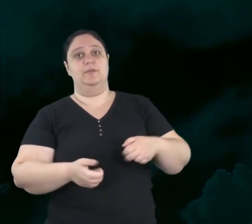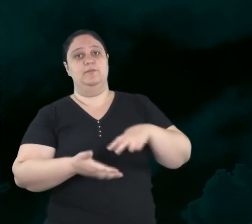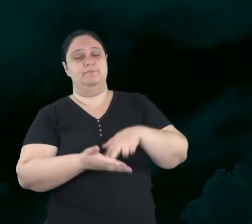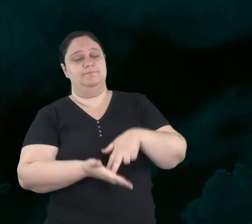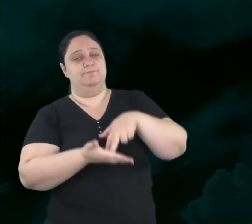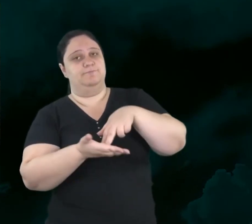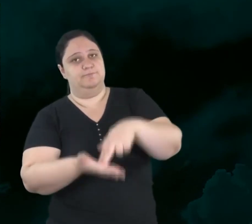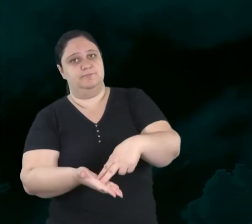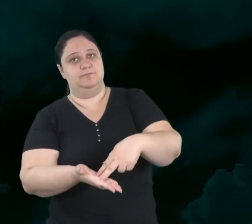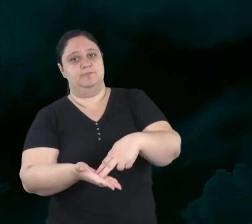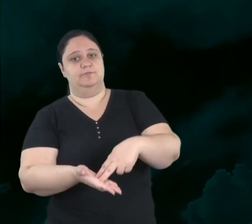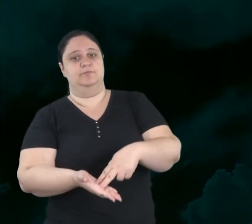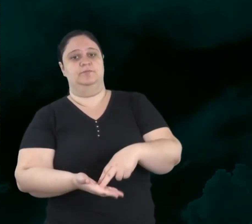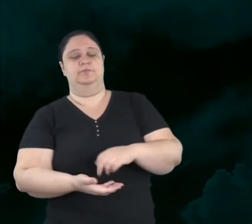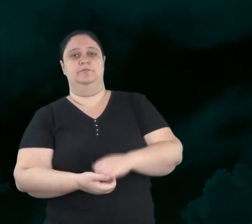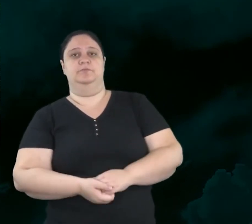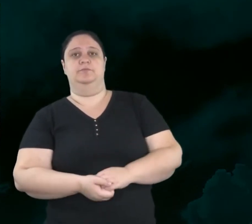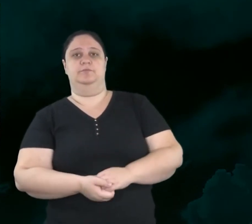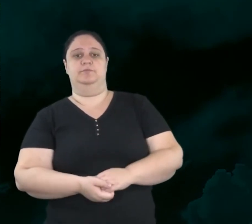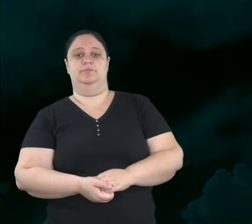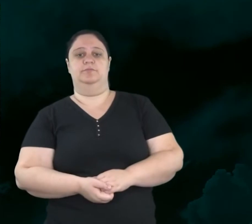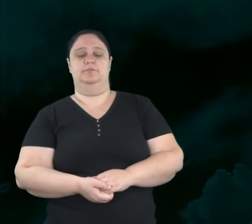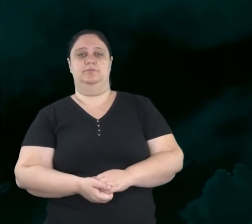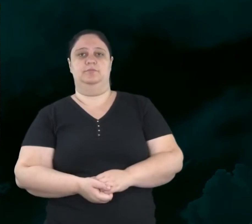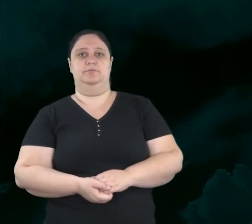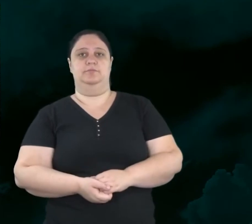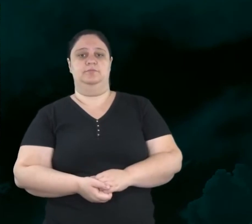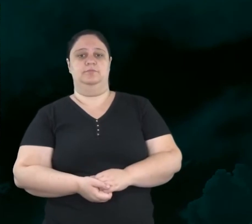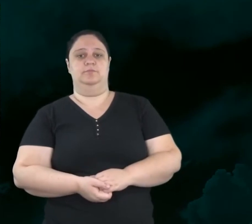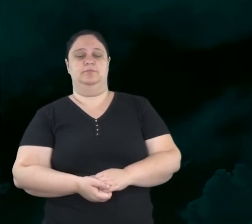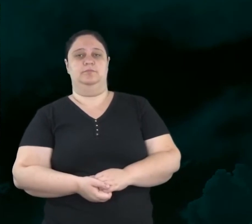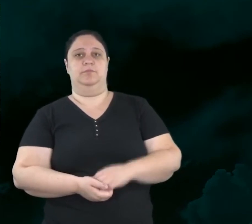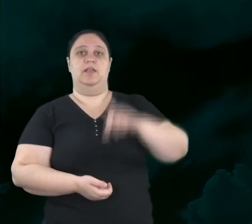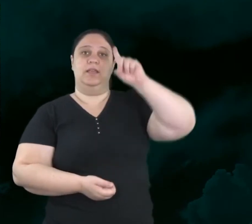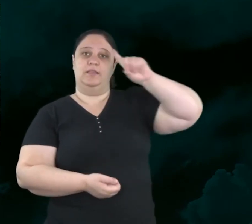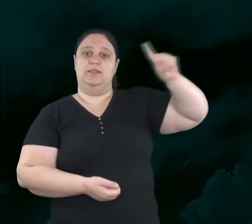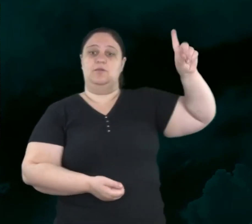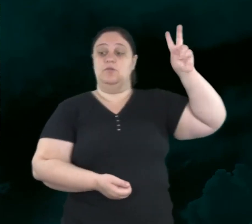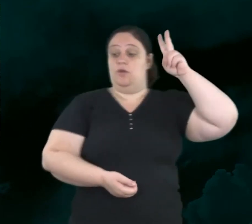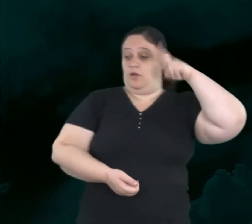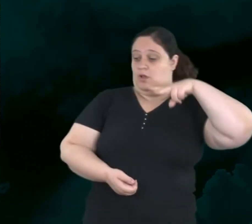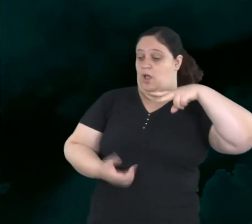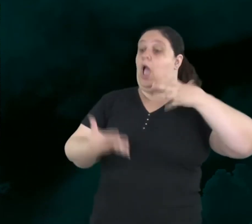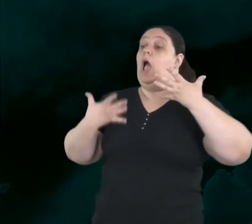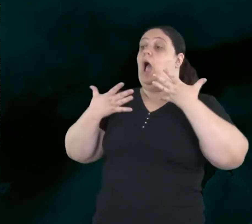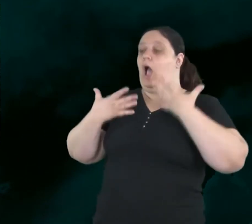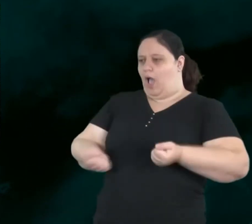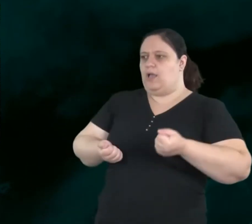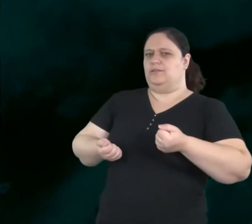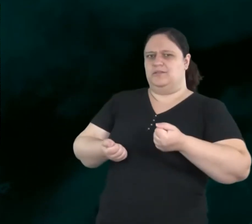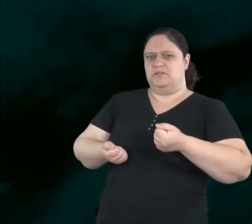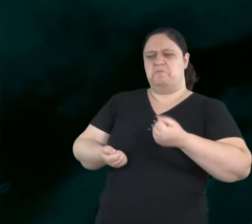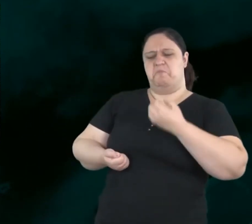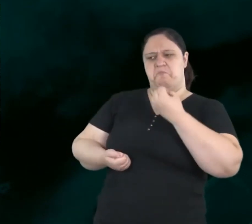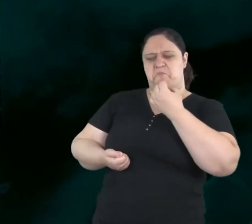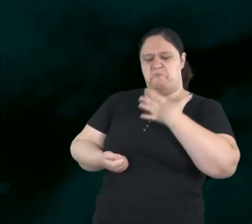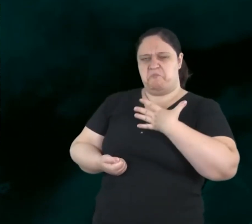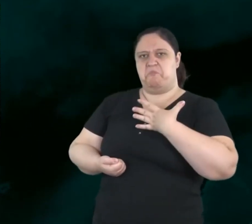perseverança, gerado em aprovação, gerado em caráter aprovado e, no